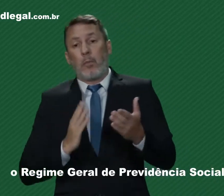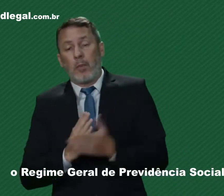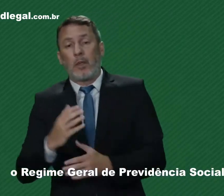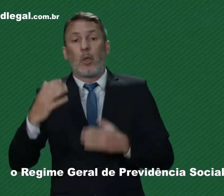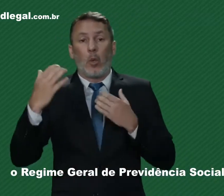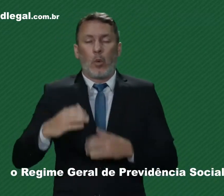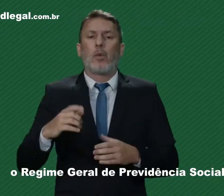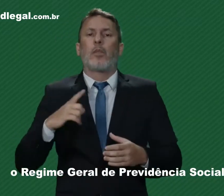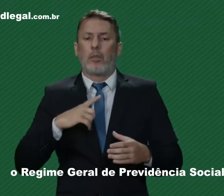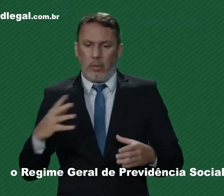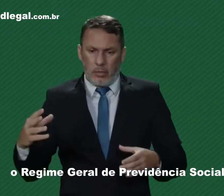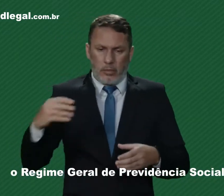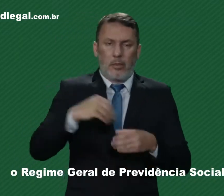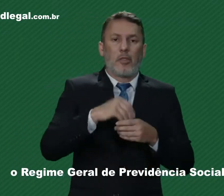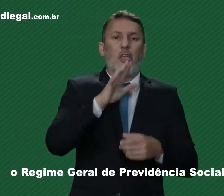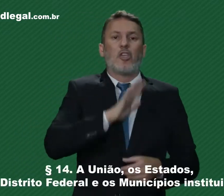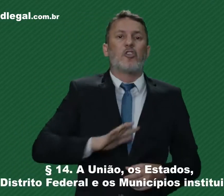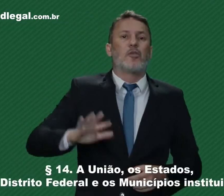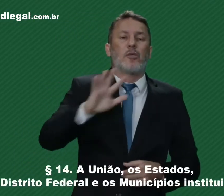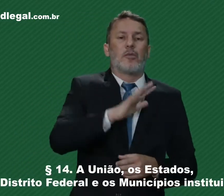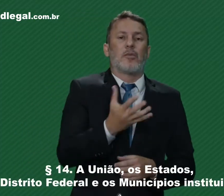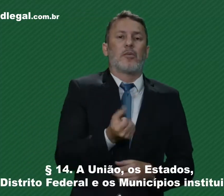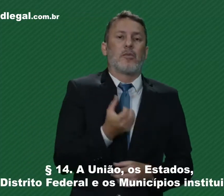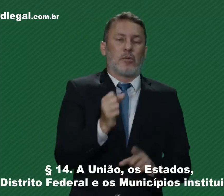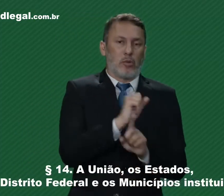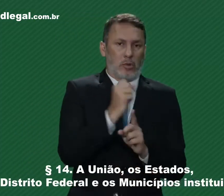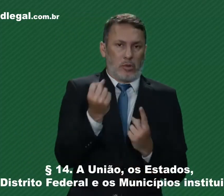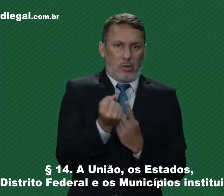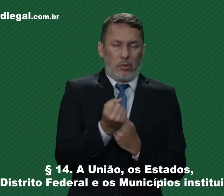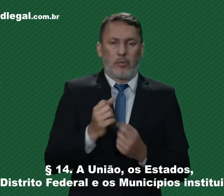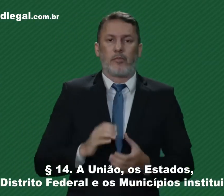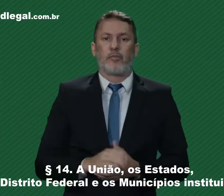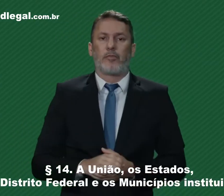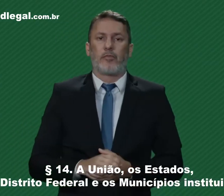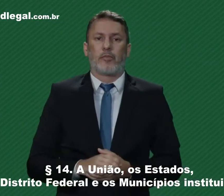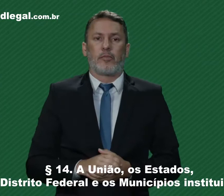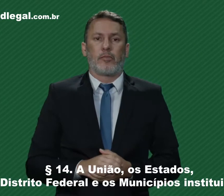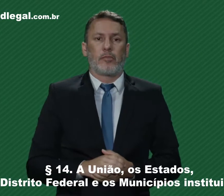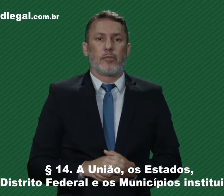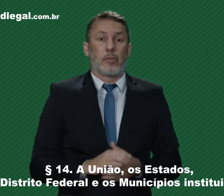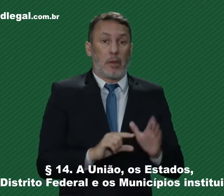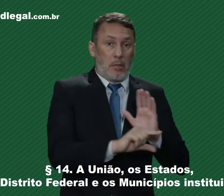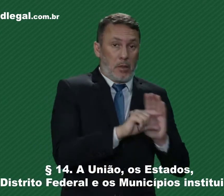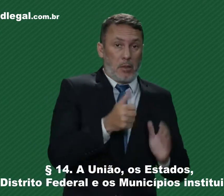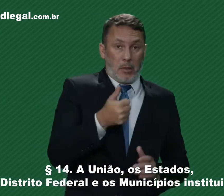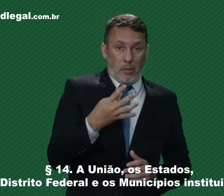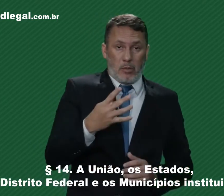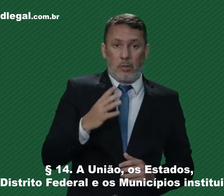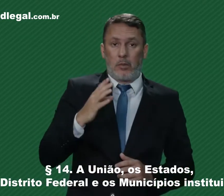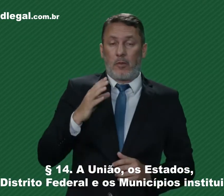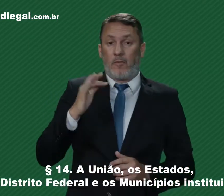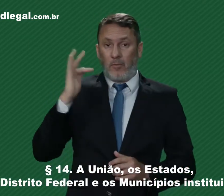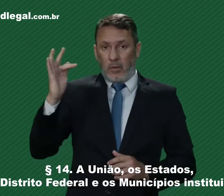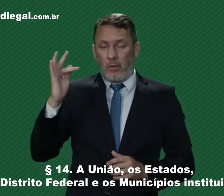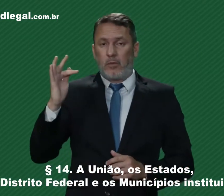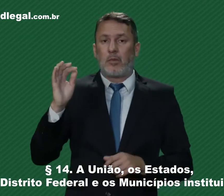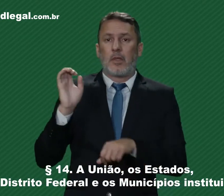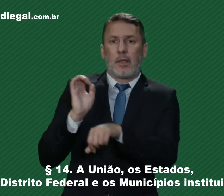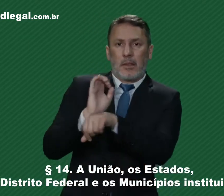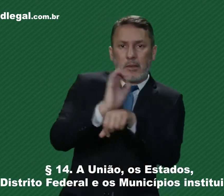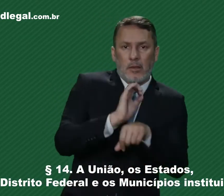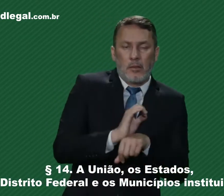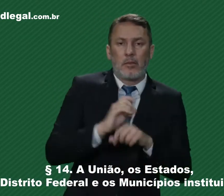regime geral de previdência social. Parágrafo 14. A União, os Estados, o Distrito Federal e